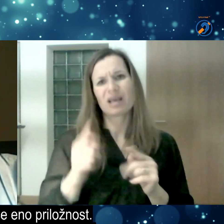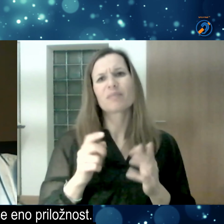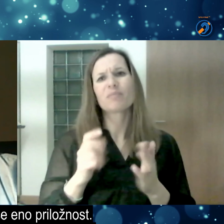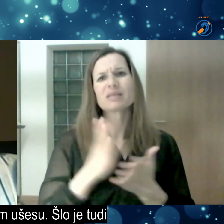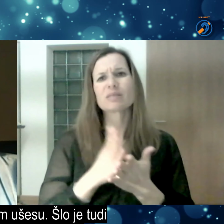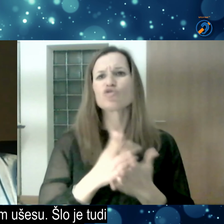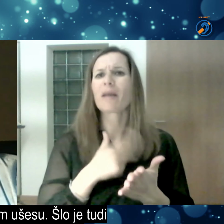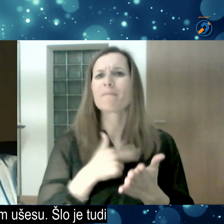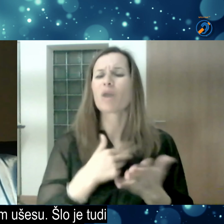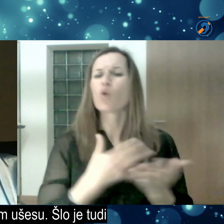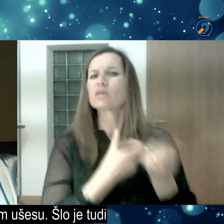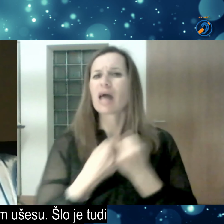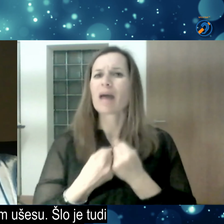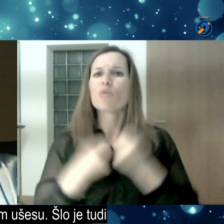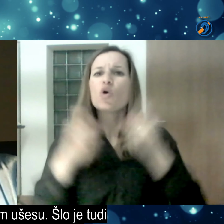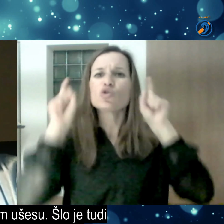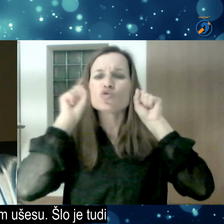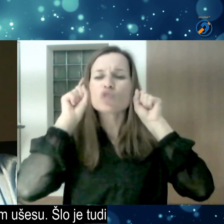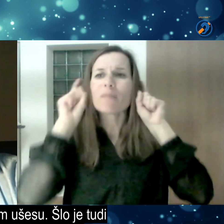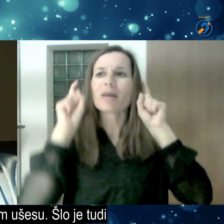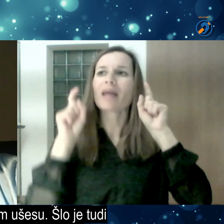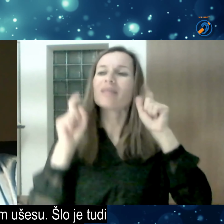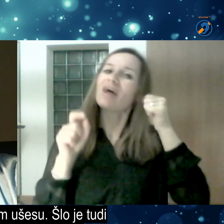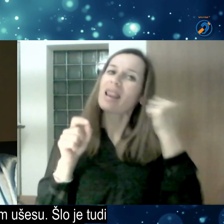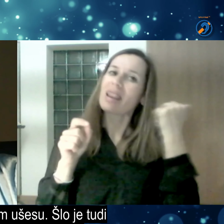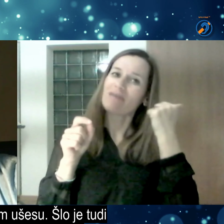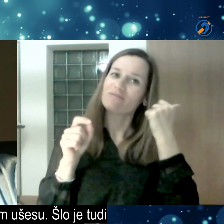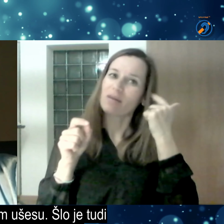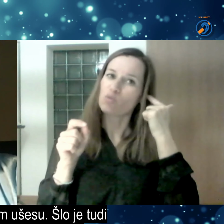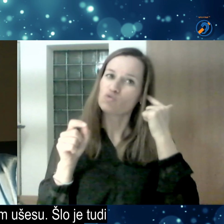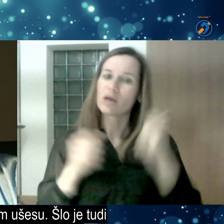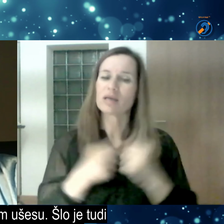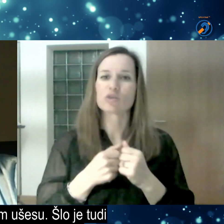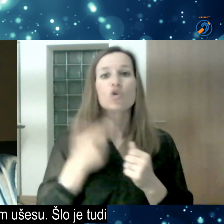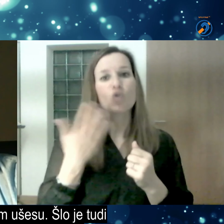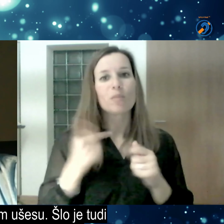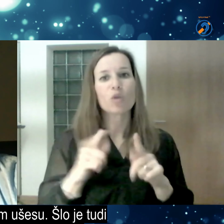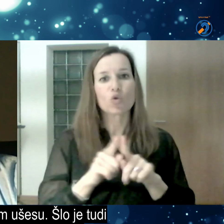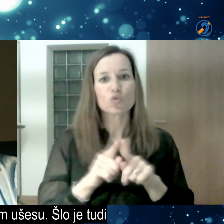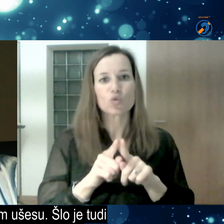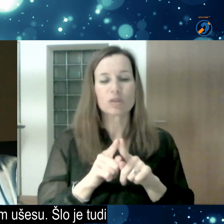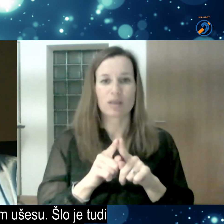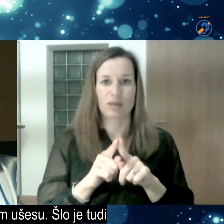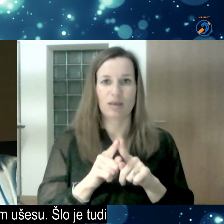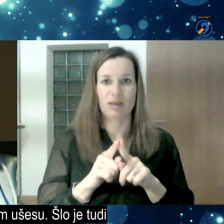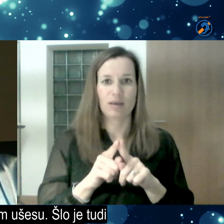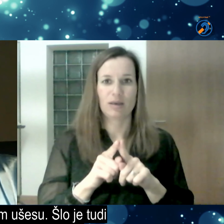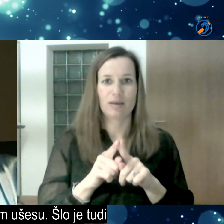seboj slušni aparat v levem ušesu. Šlo je tudi za